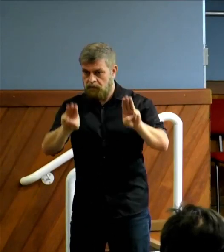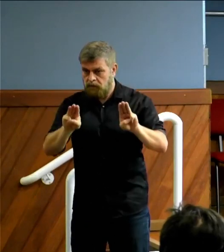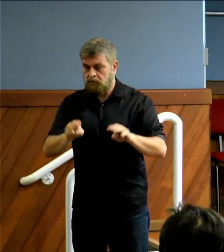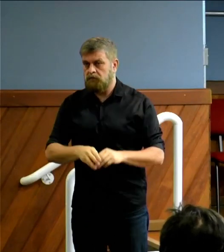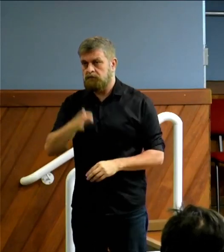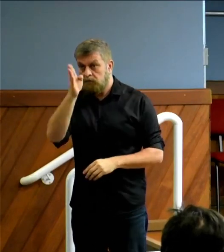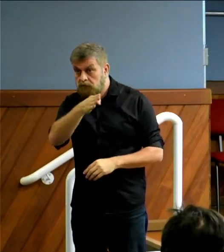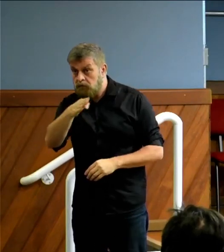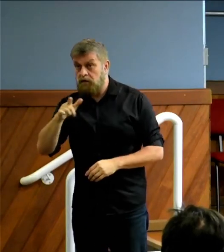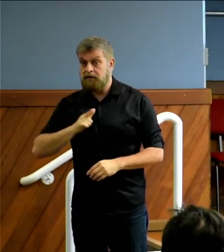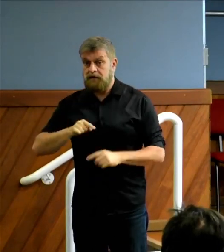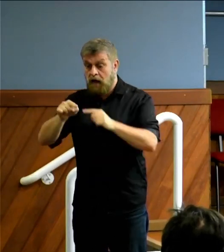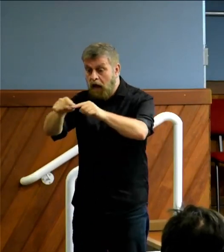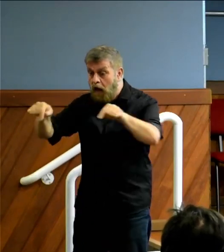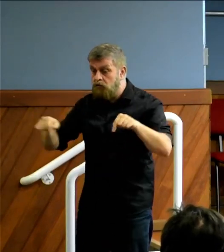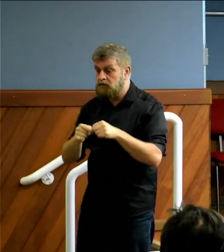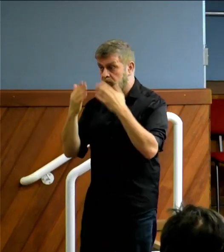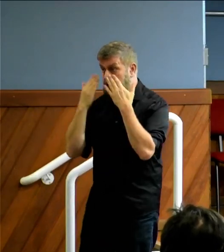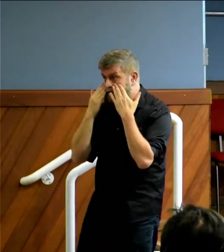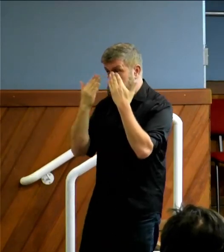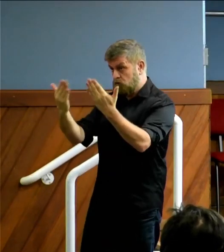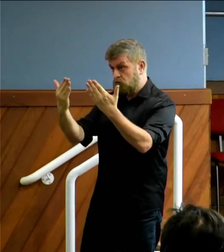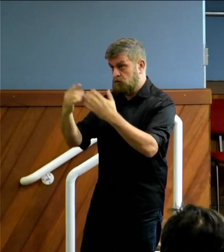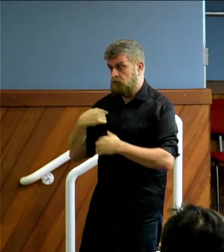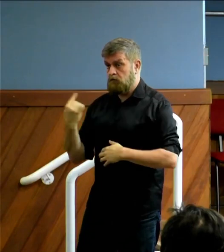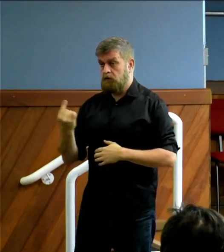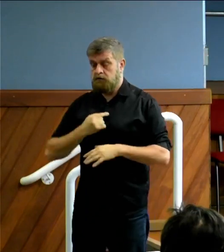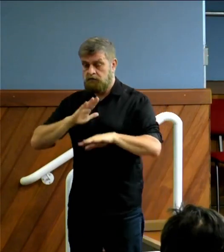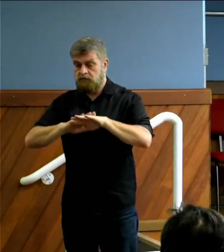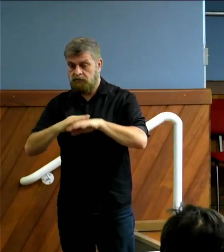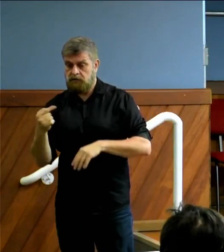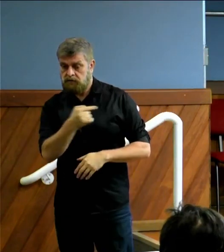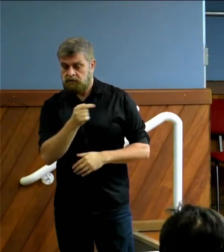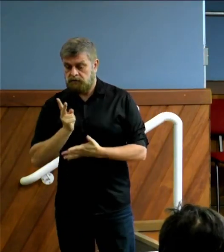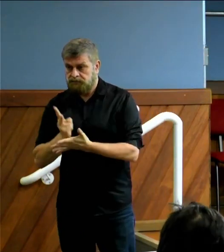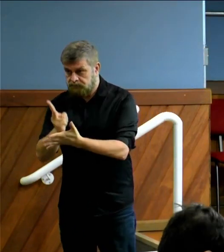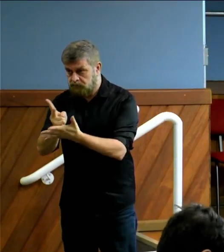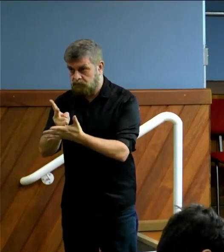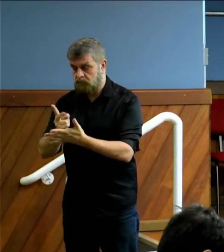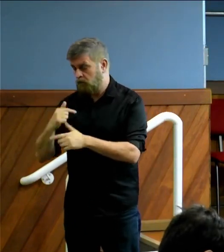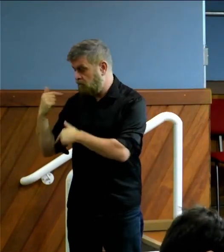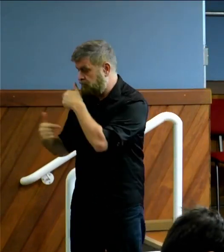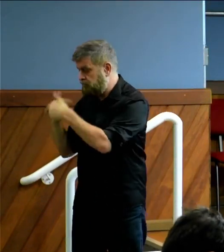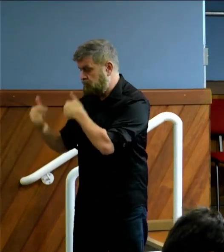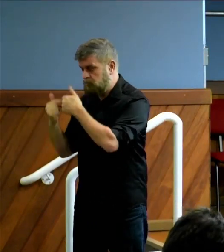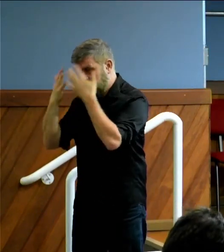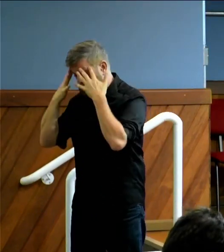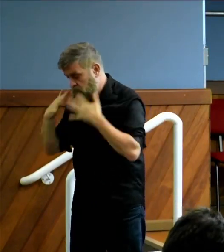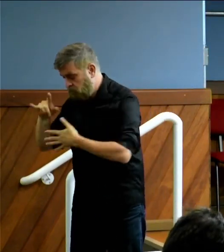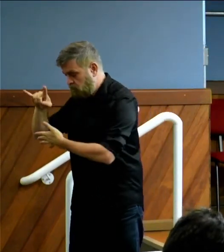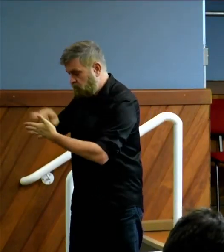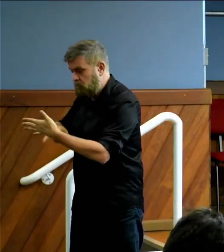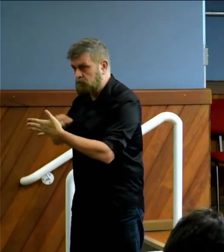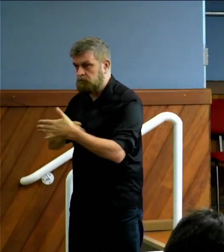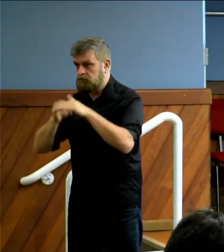a Deus. A gente tem um espaço expositivo, onde a gente faz o quê? A gente continua com os nossos trabalhos naturais de documentação